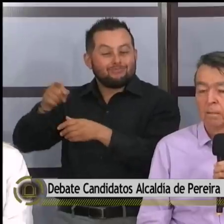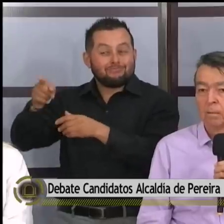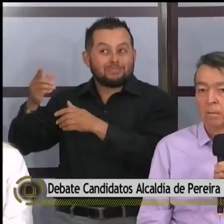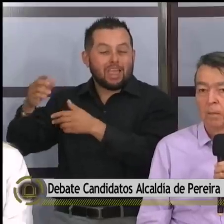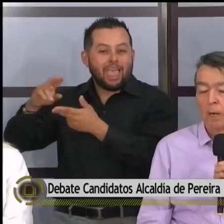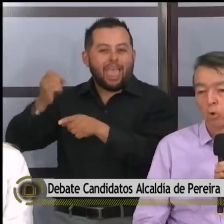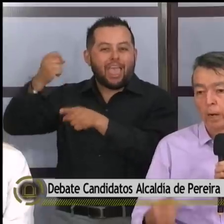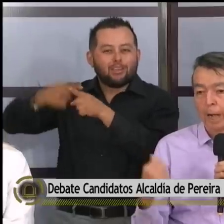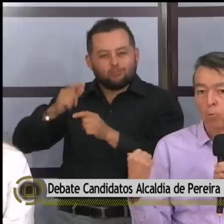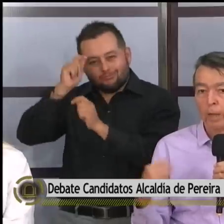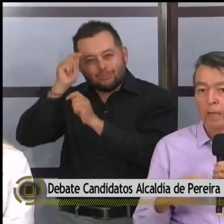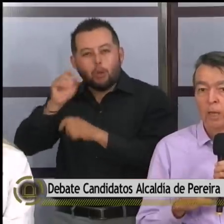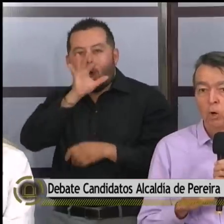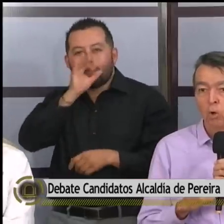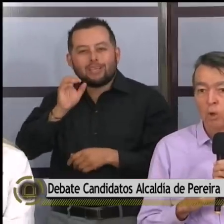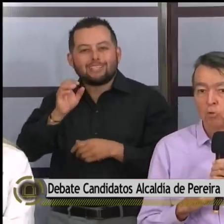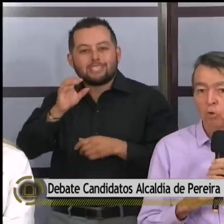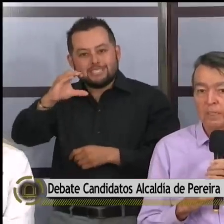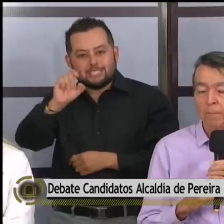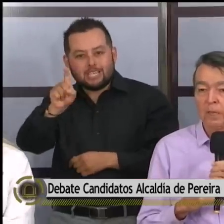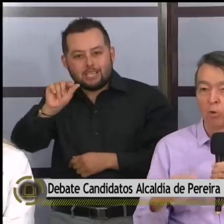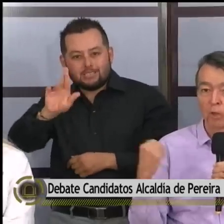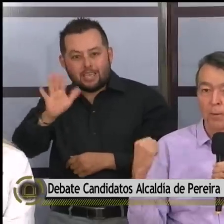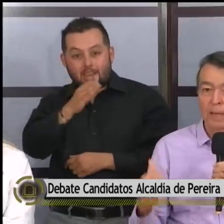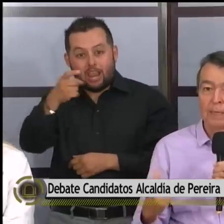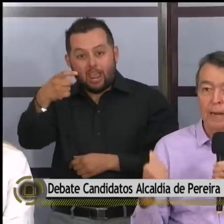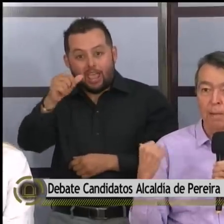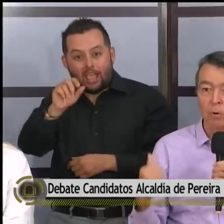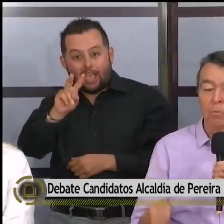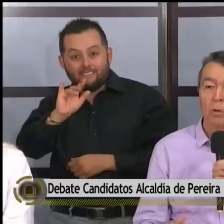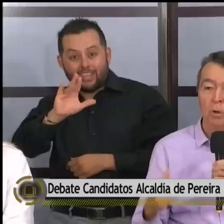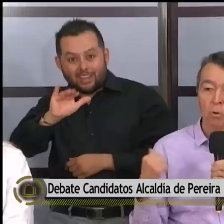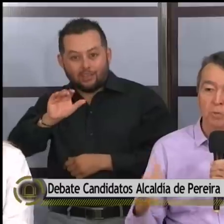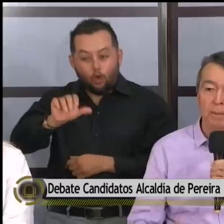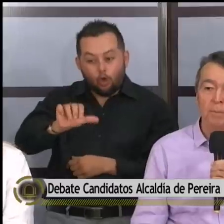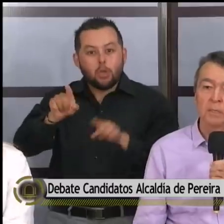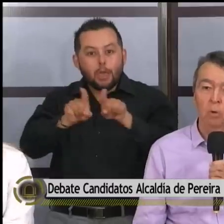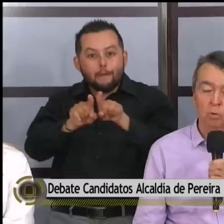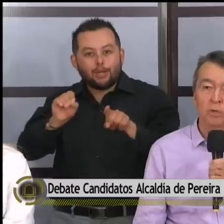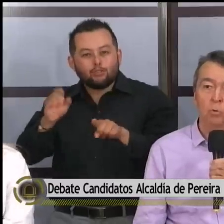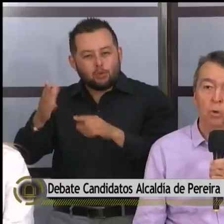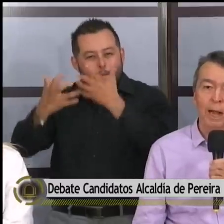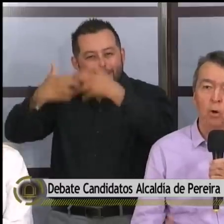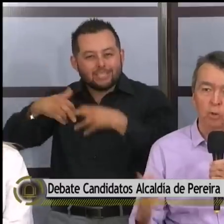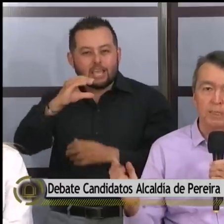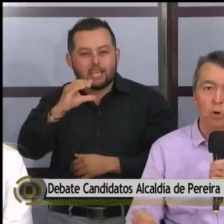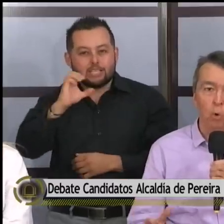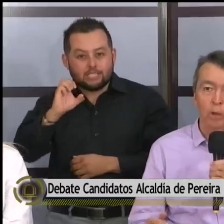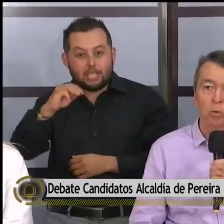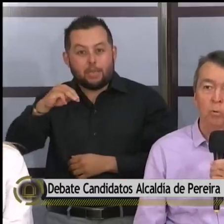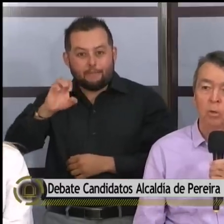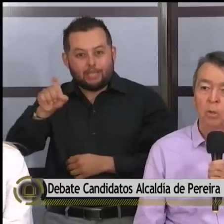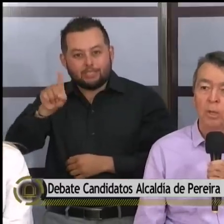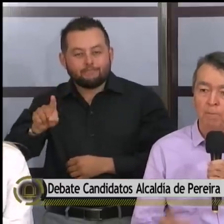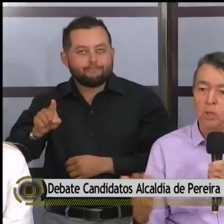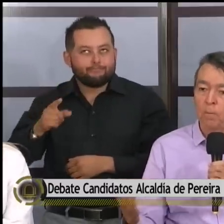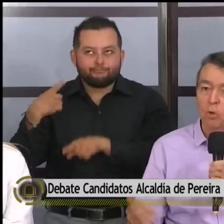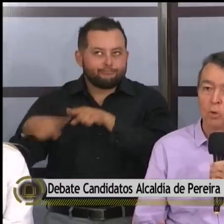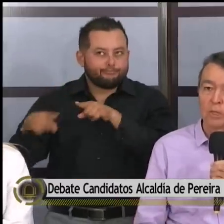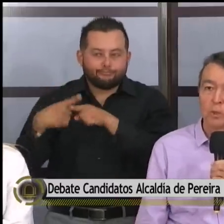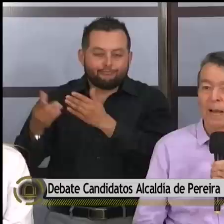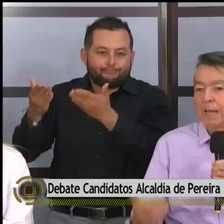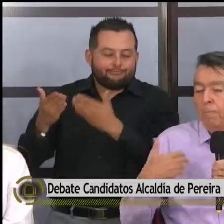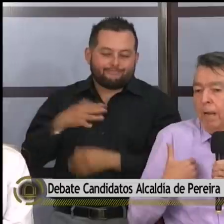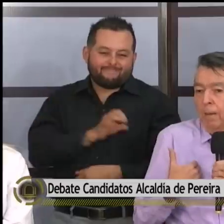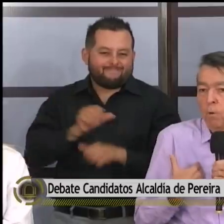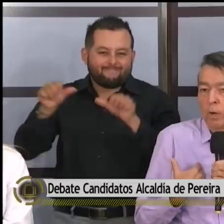Gaviria, el otro regalo fue los negocios de Semes en Dos Quebradas, del hermano con Semes, otro segundo regalo, tercero, cuarto. En fin, yo me sueño